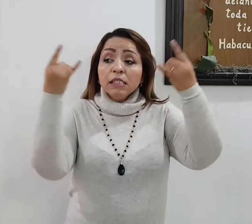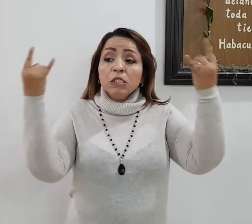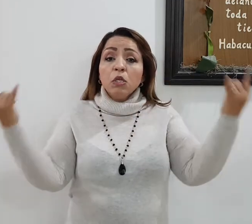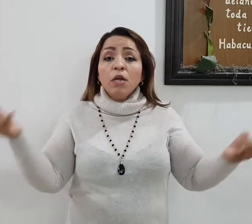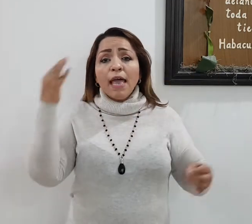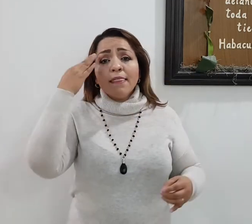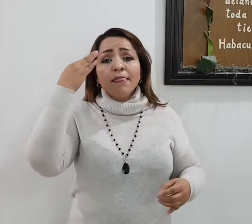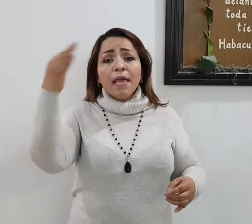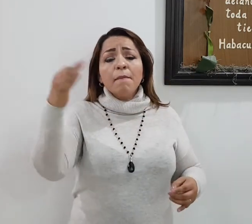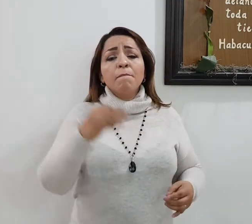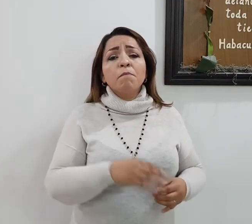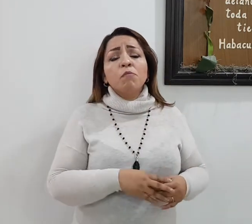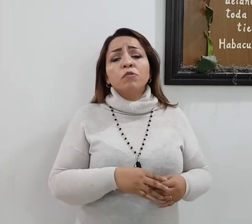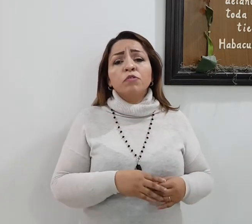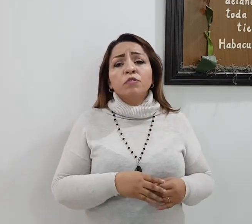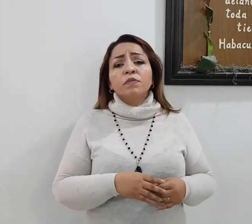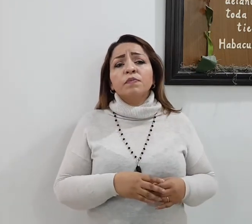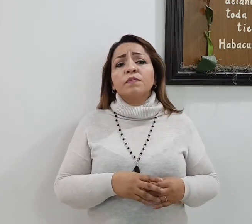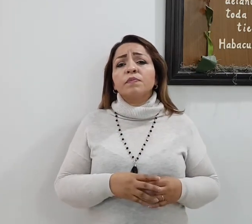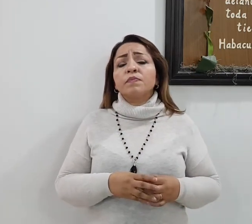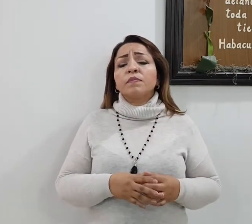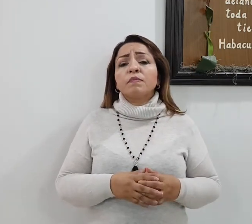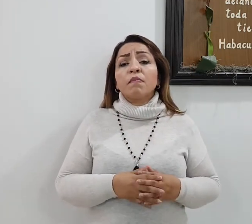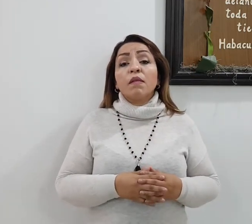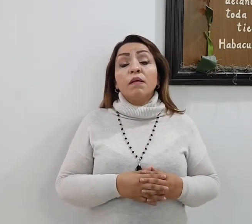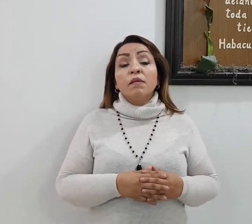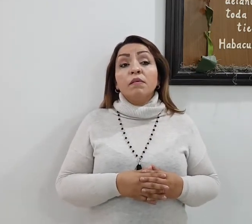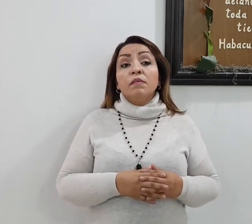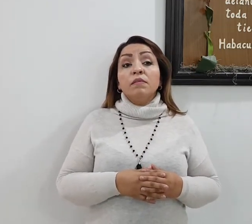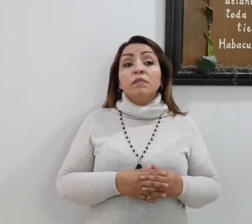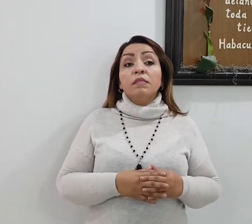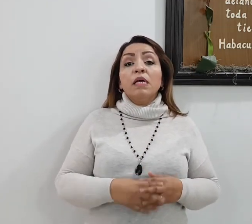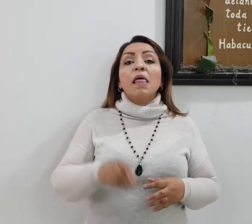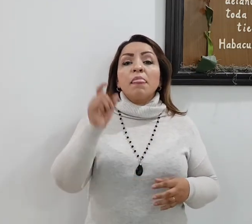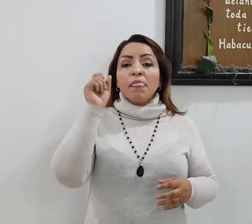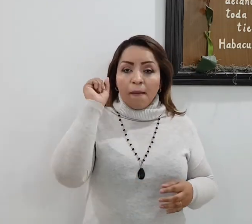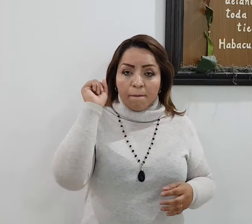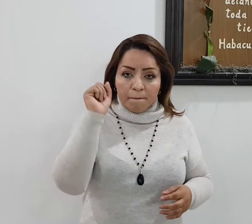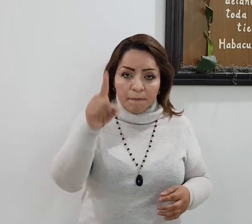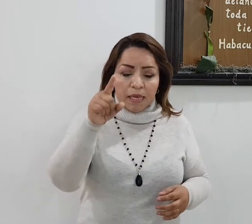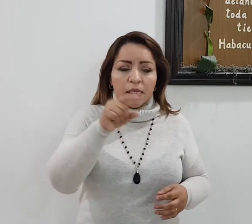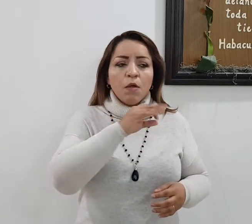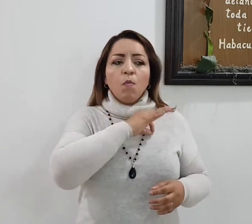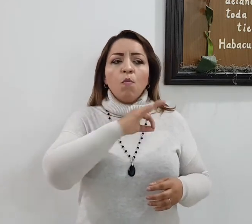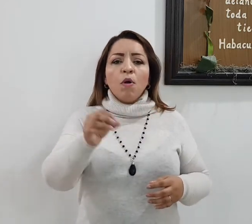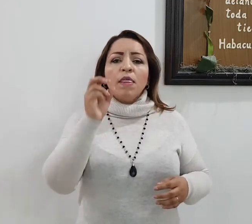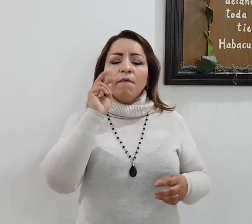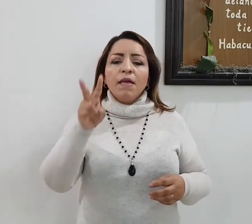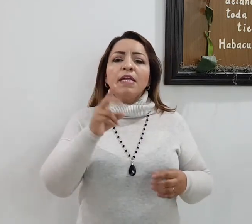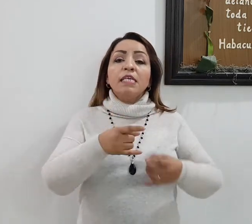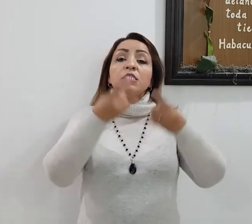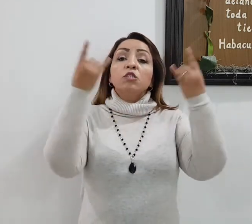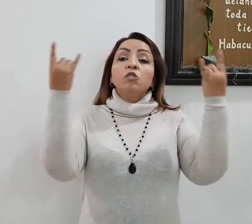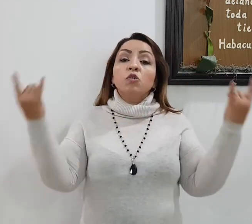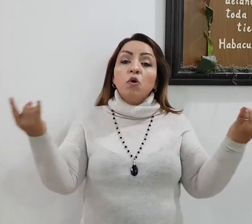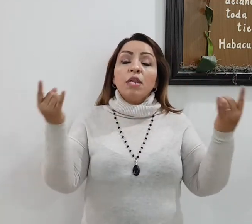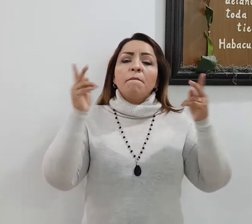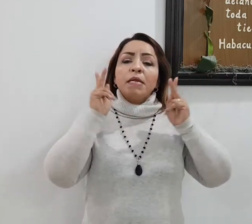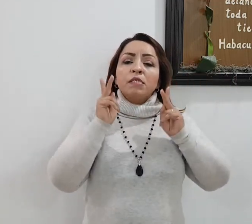de personajes? Pues váyase ahí a los evangelios, hermanos. Ahí va a encontrar la biografía del Señor Jesús. ¿Le